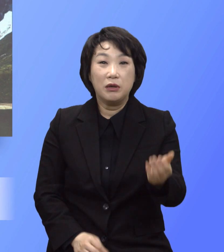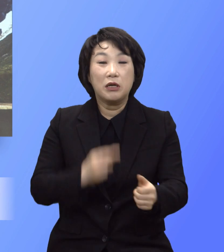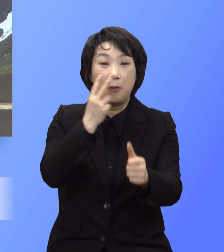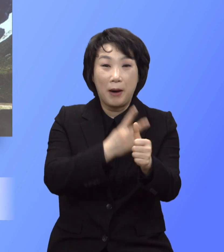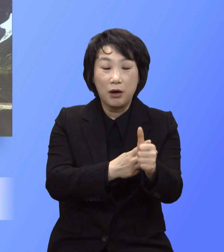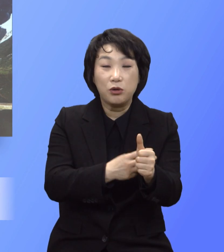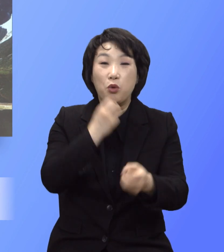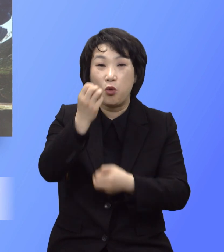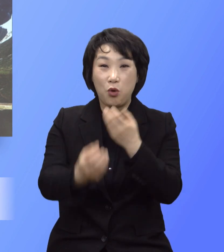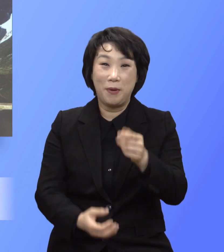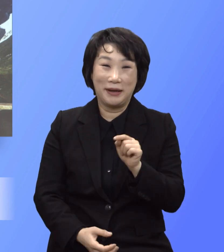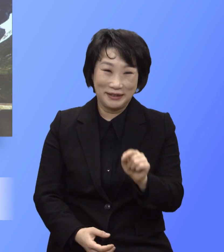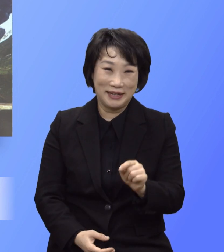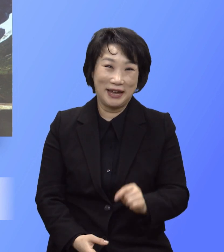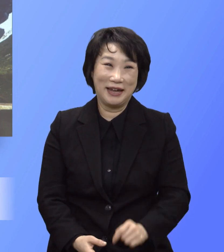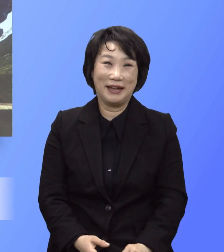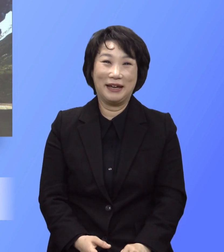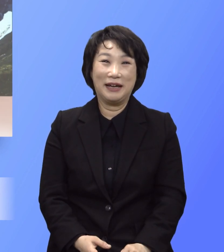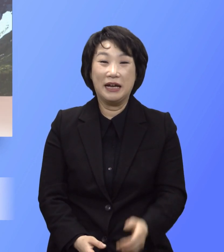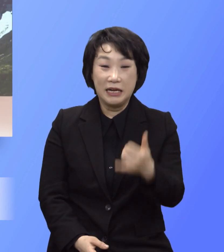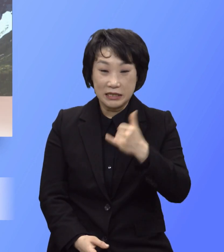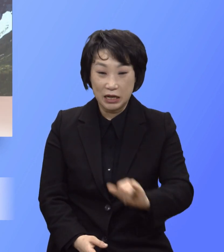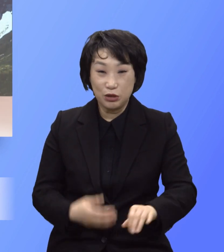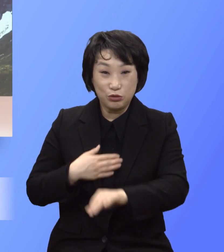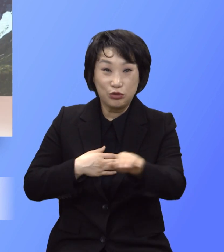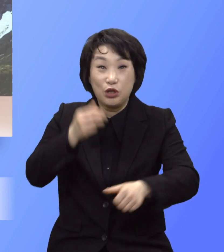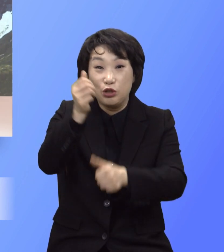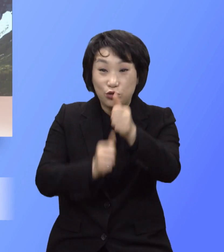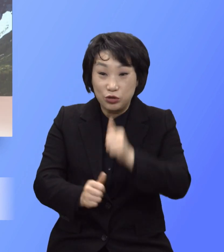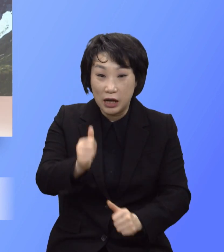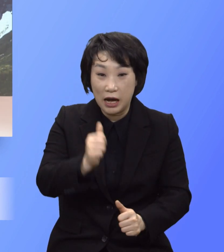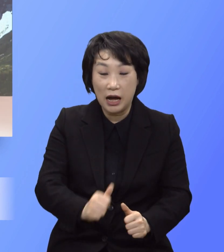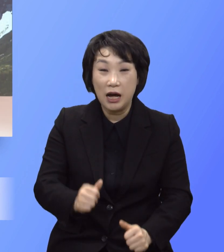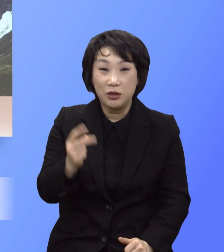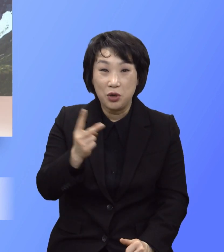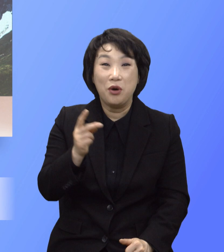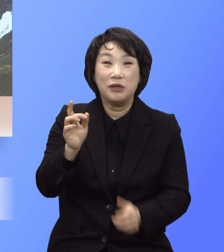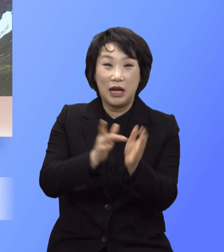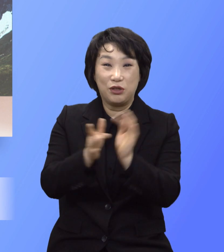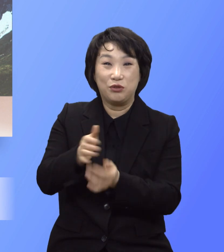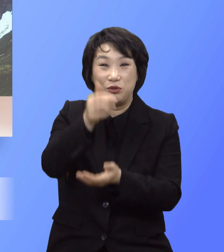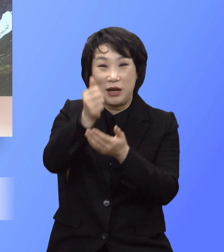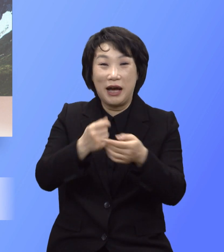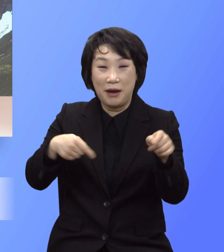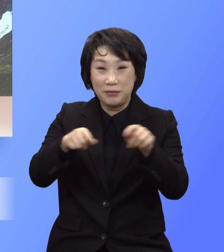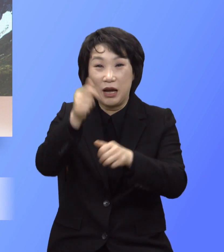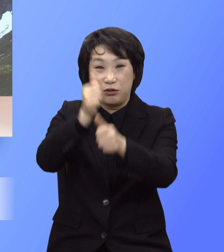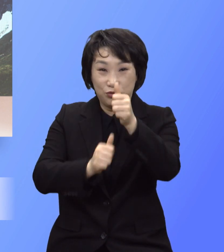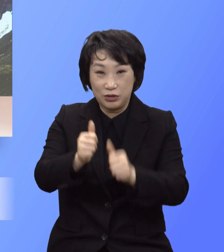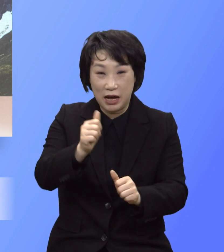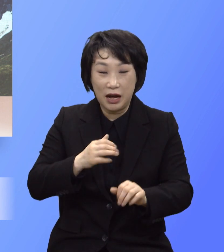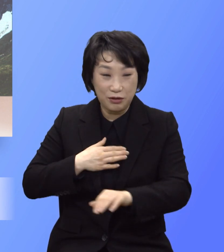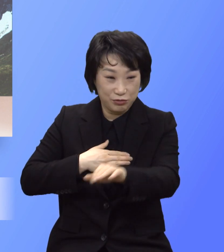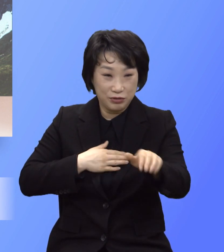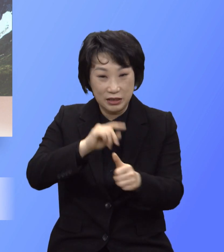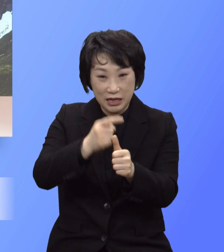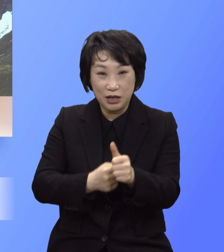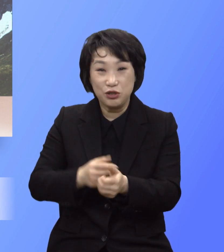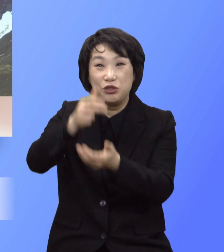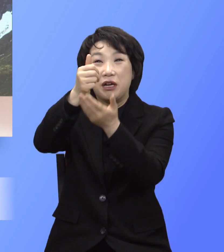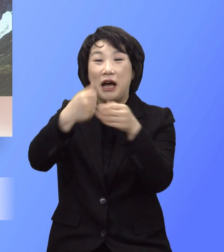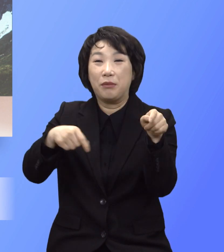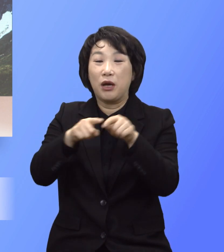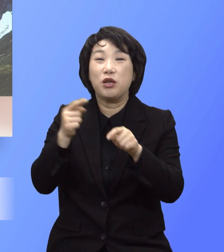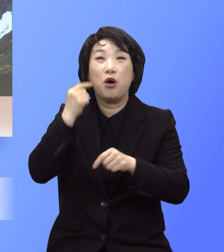바울의 고백입니다. 자녀이면 후사 또 그리스도와 함께한 후사요. 그러므로 그와 함께